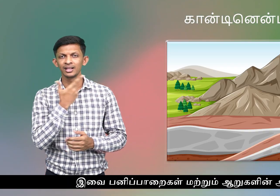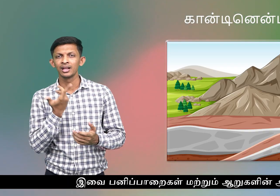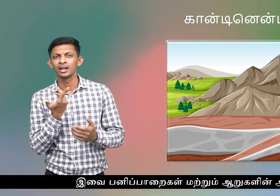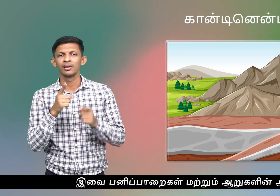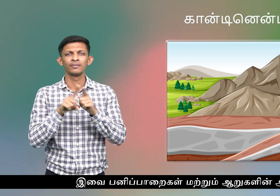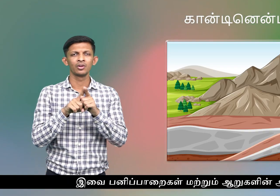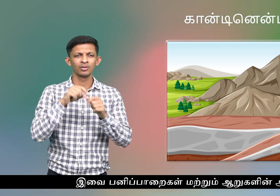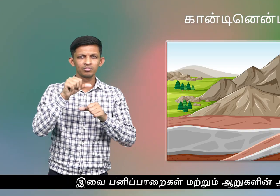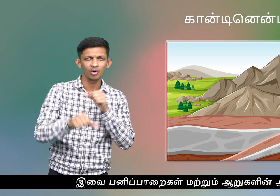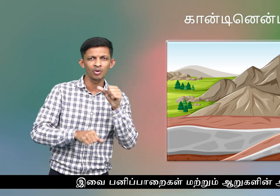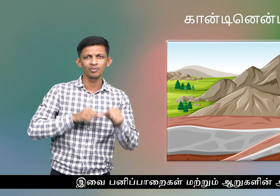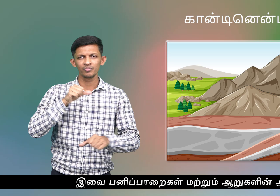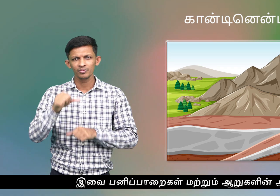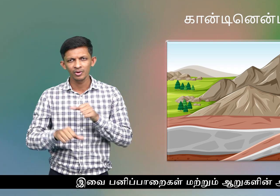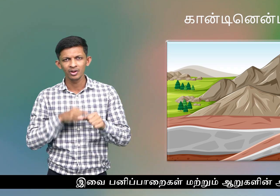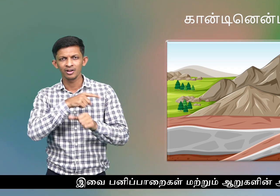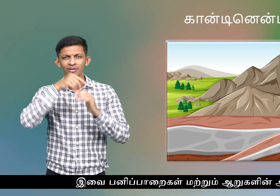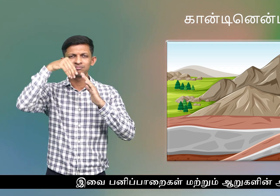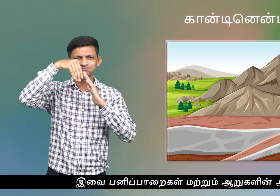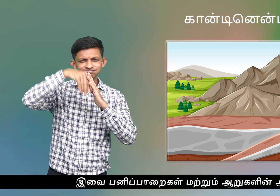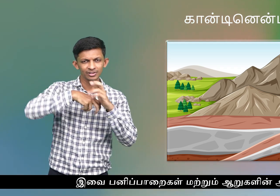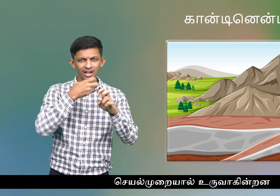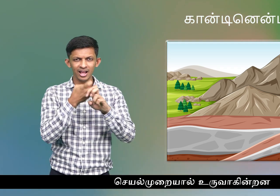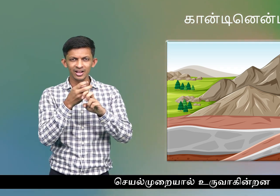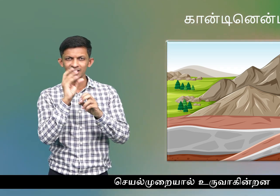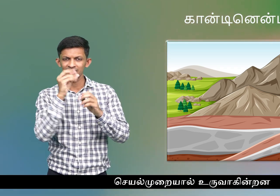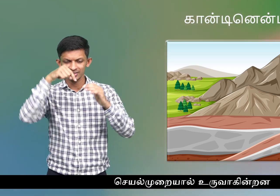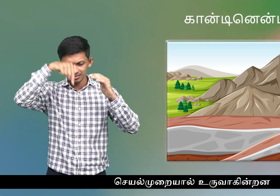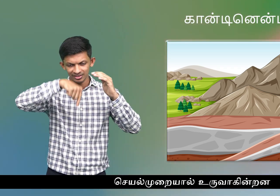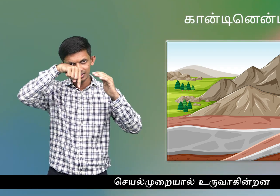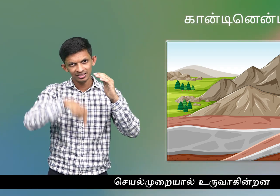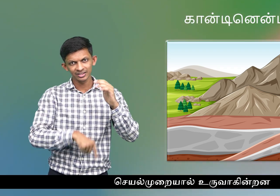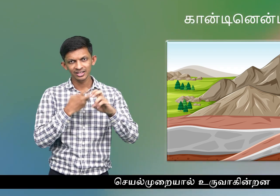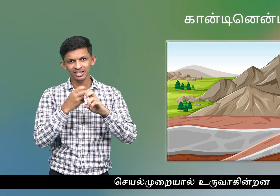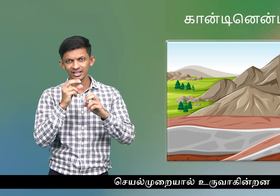இவை பனிப்பாறைகள் மற்றும் ஆறுகளின் அரிப்பு செயல்முறையால் உருவாகின்றன.